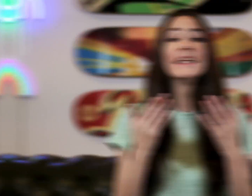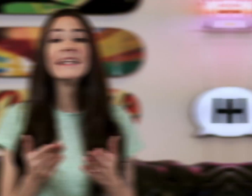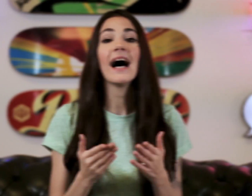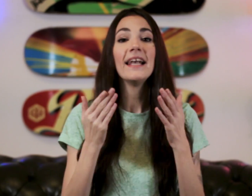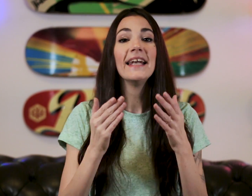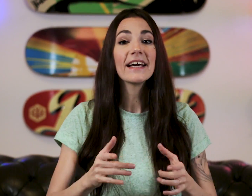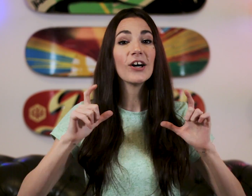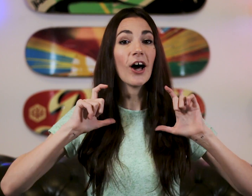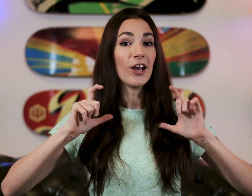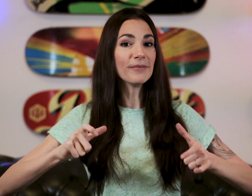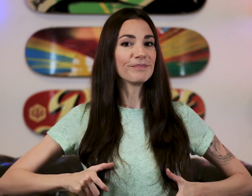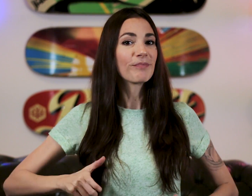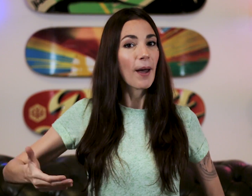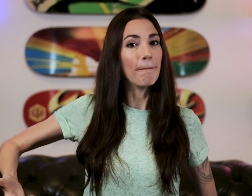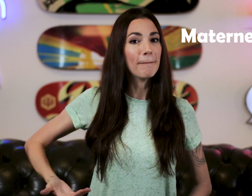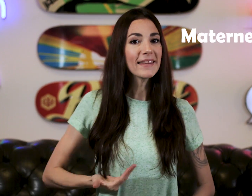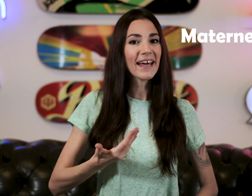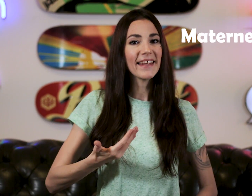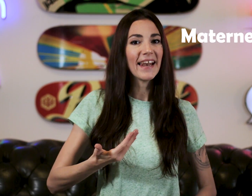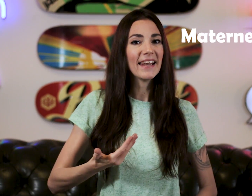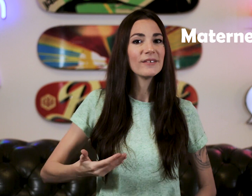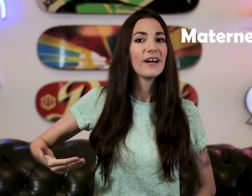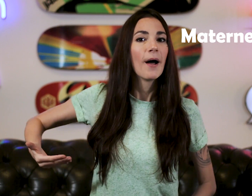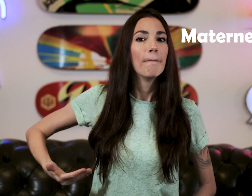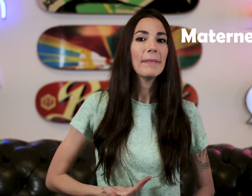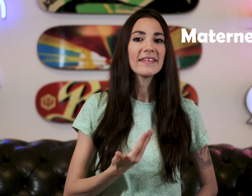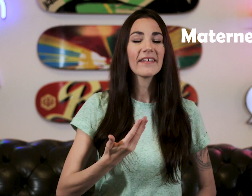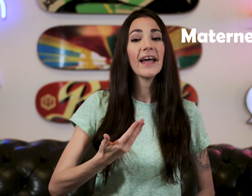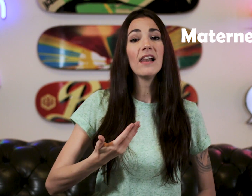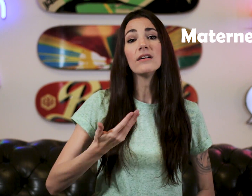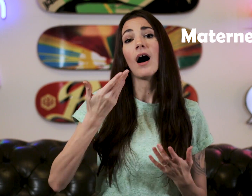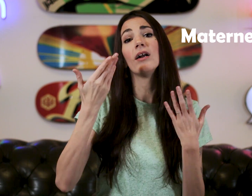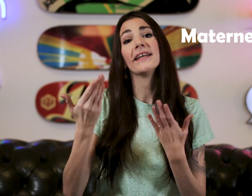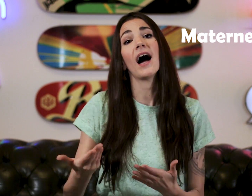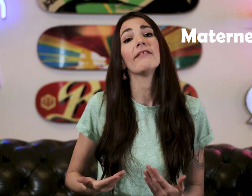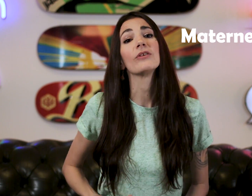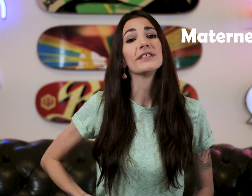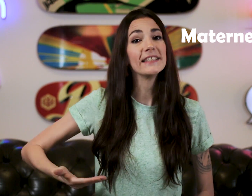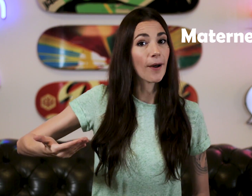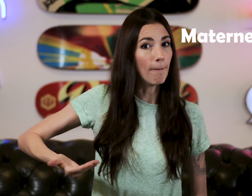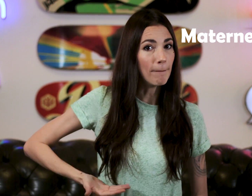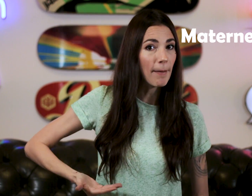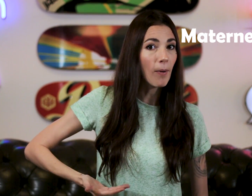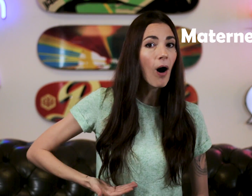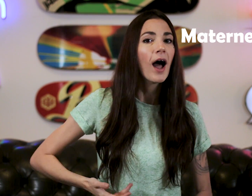Il y a l'école maternelle. Maternelle a un lien avec le signe maman.